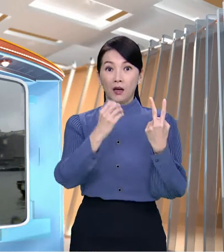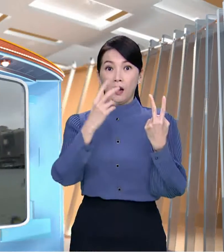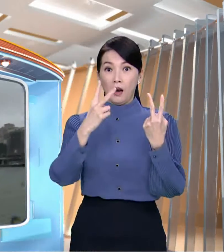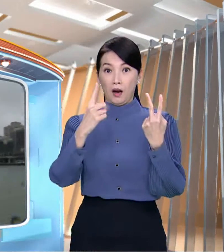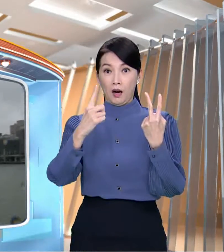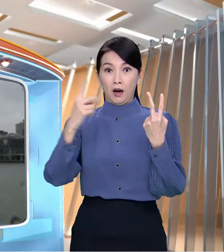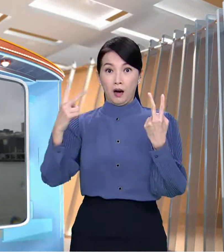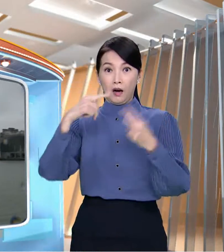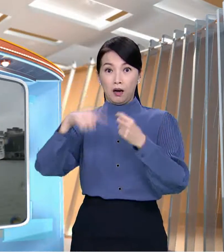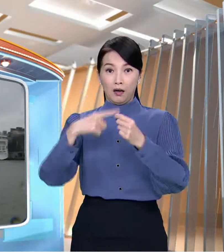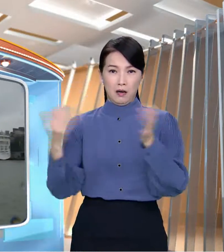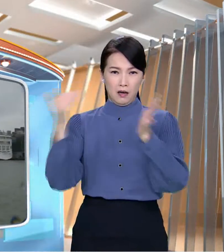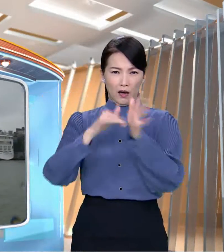最多雨的日子。